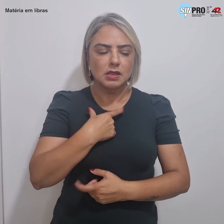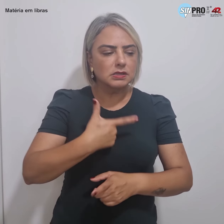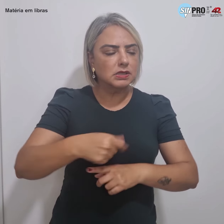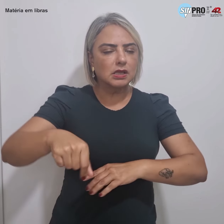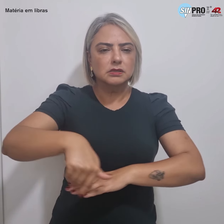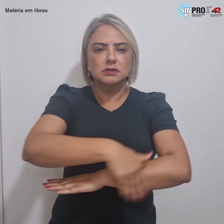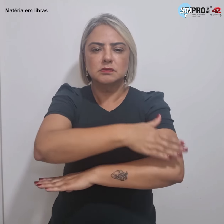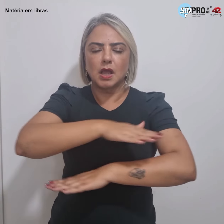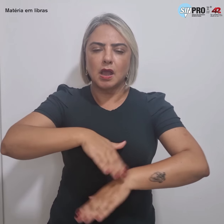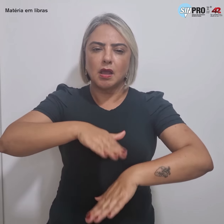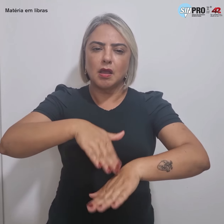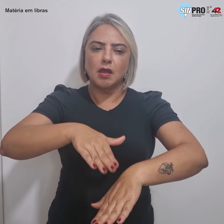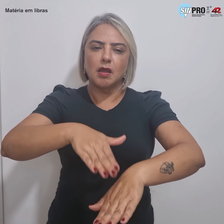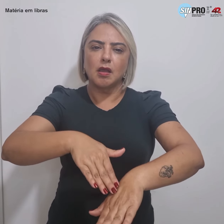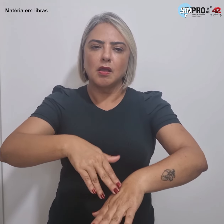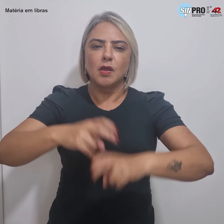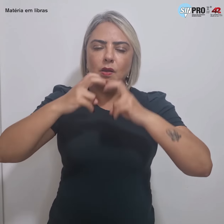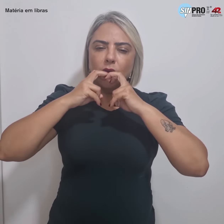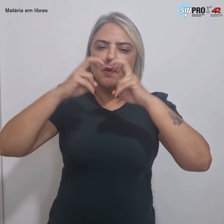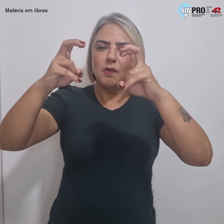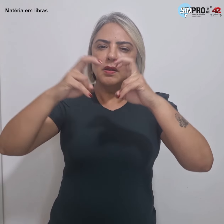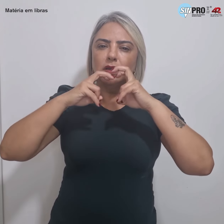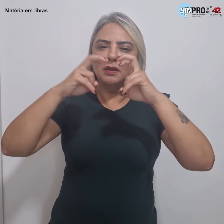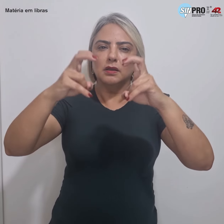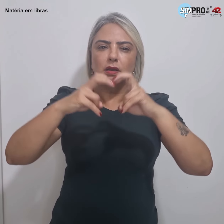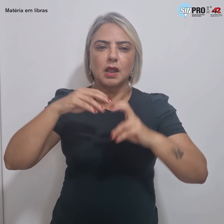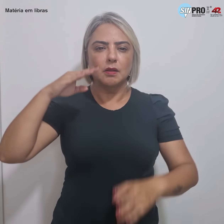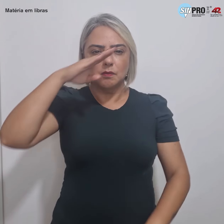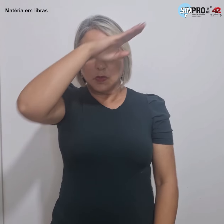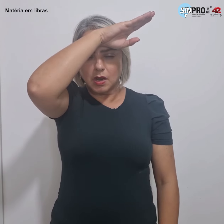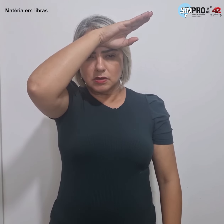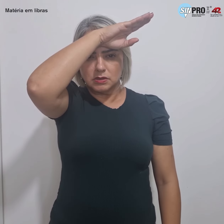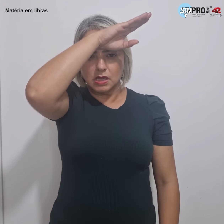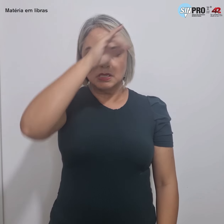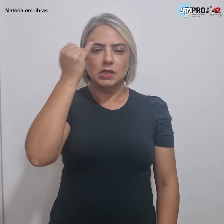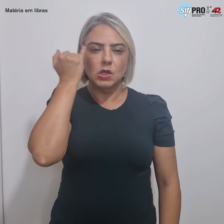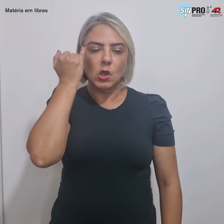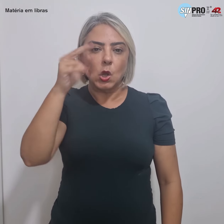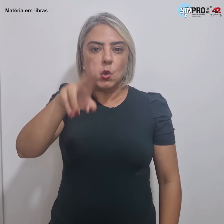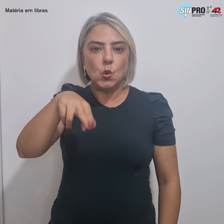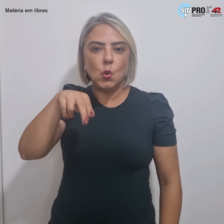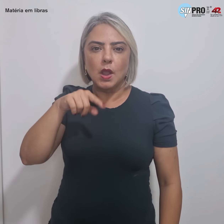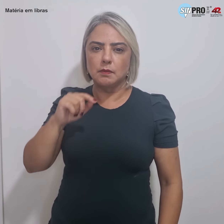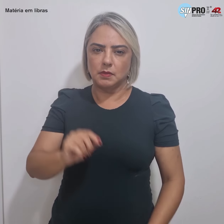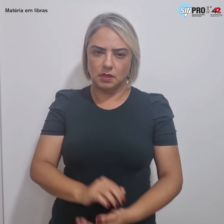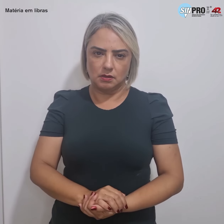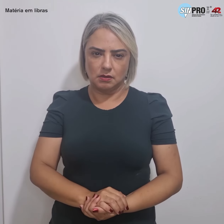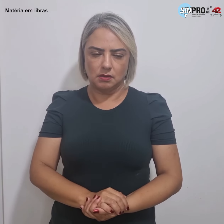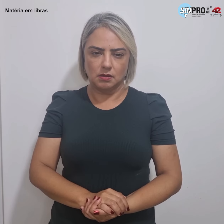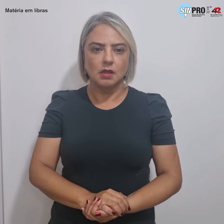ruas trazendo o grito de Bolsonaro e Ibanez nunca mais, além de